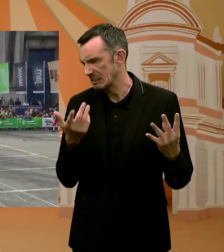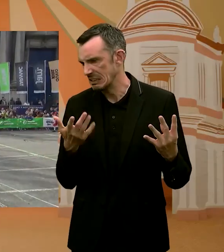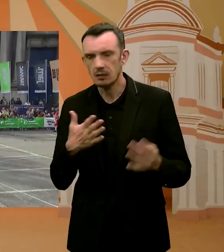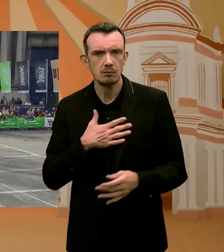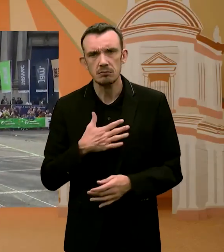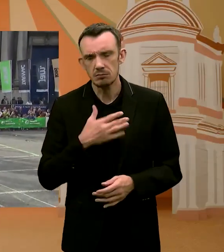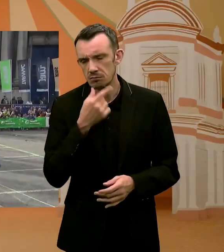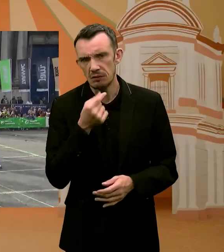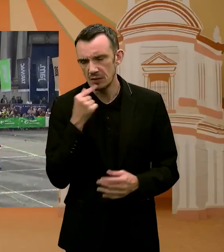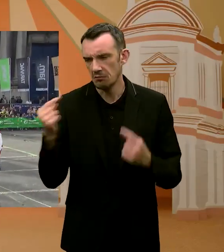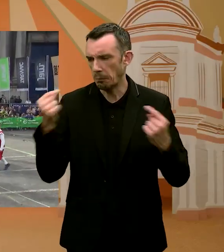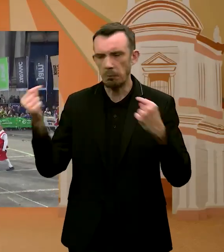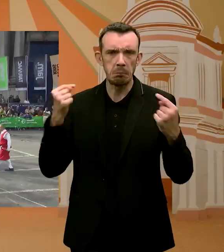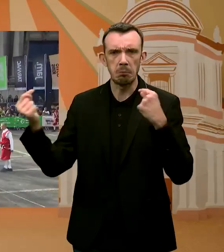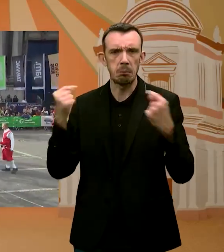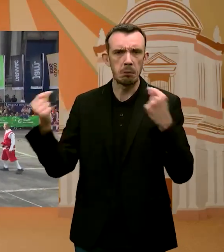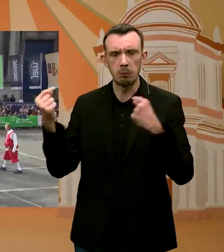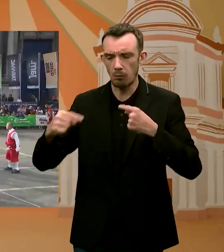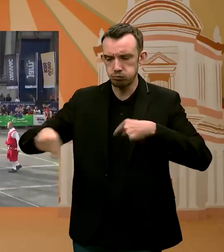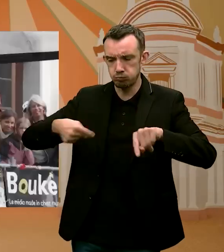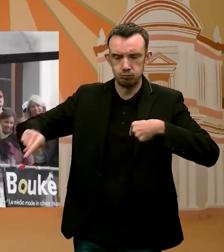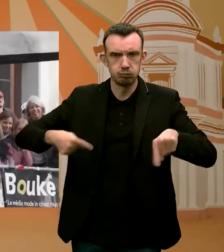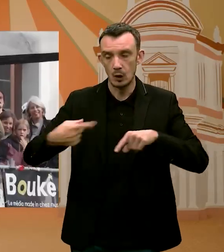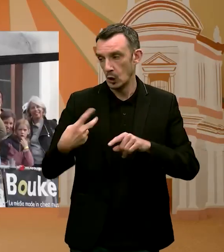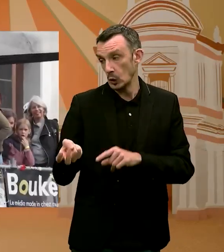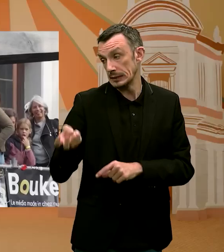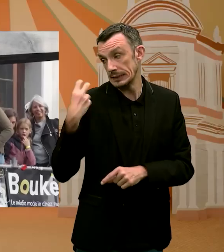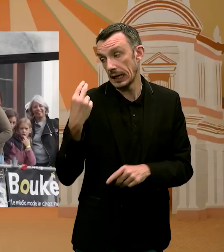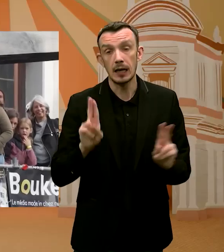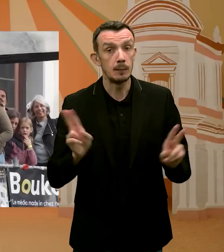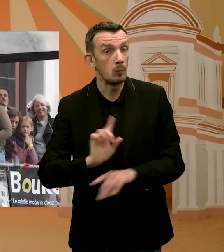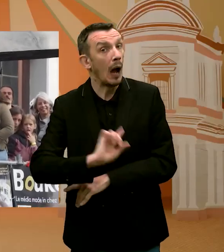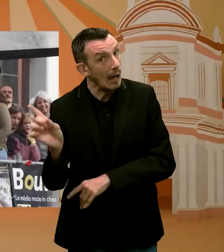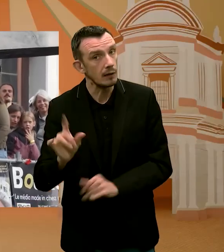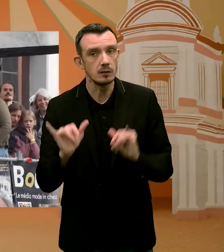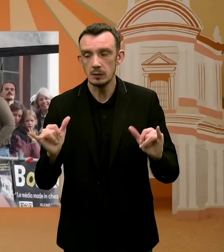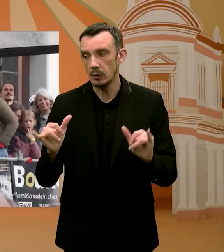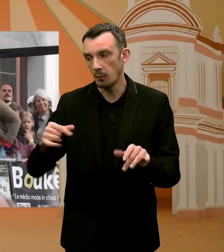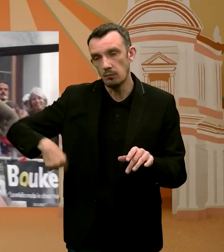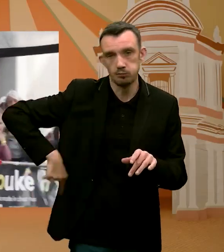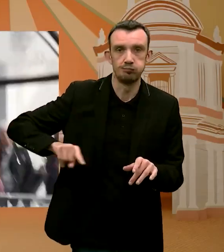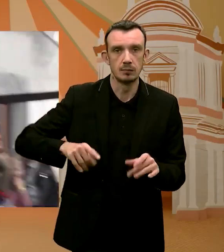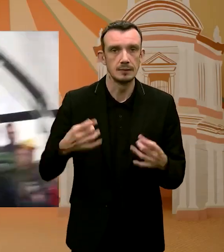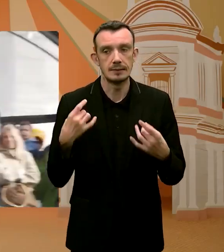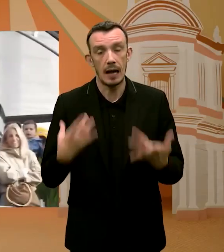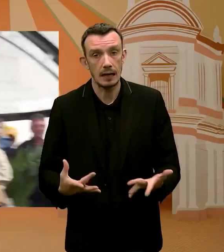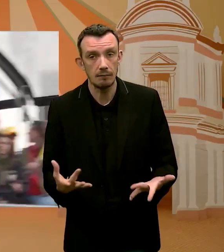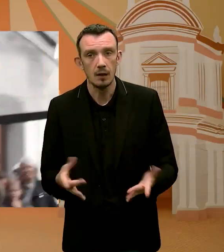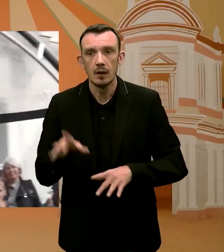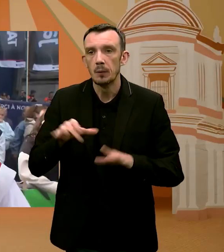des coups de partout, il y a des coups qui volent aussi par derrière, même s'il ne faut pas. Après je dis pas que c'est intentionnel, mais bon voilà, donc on se fait matraquer de